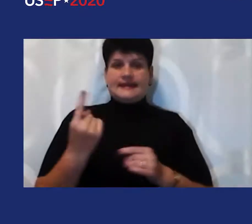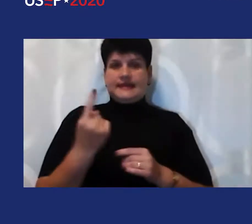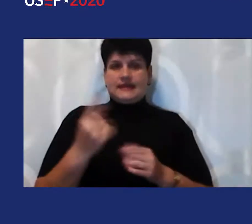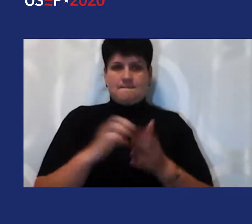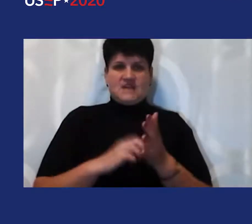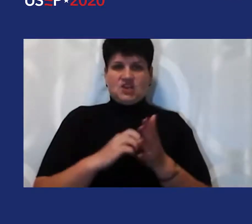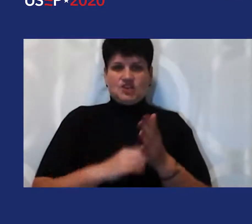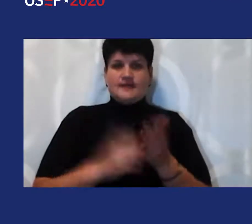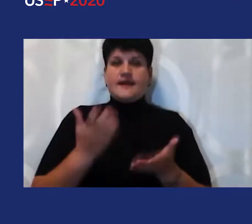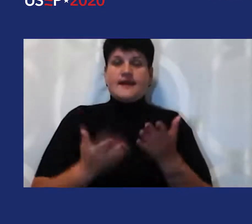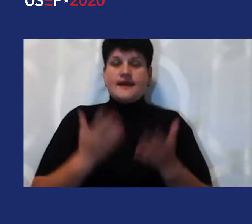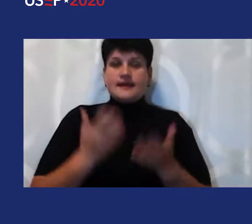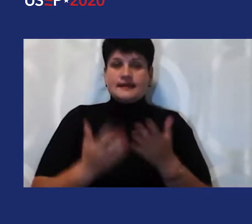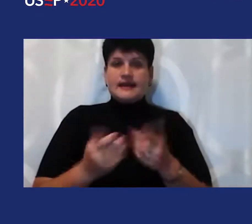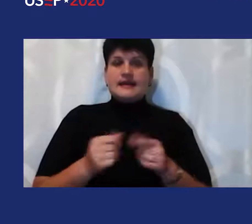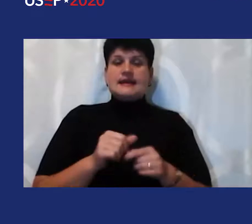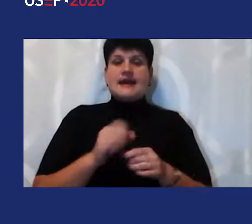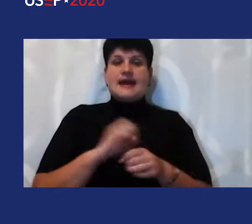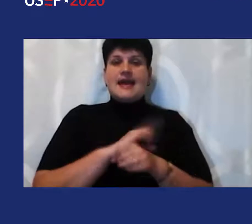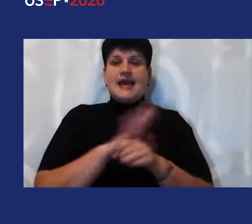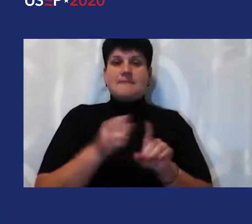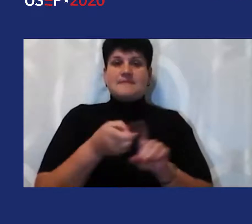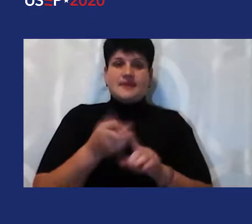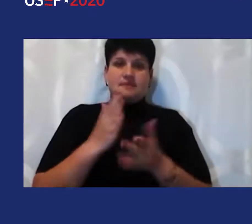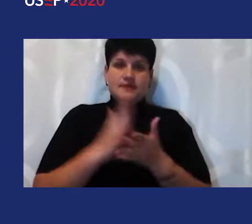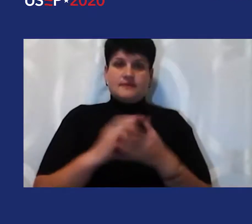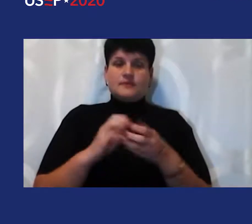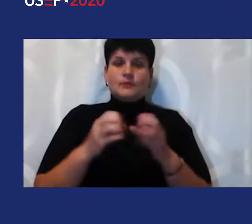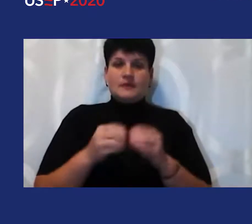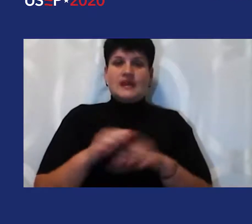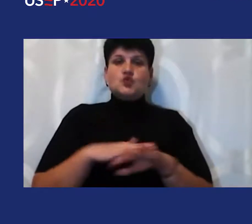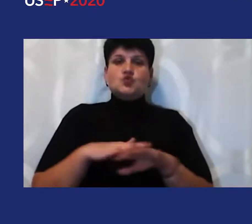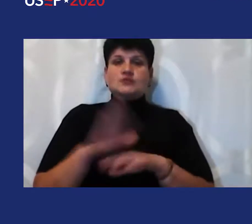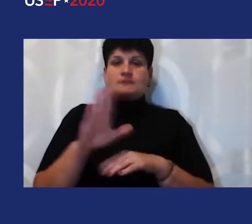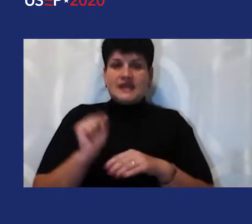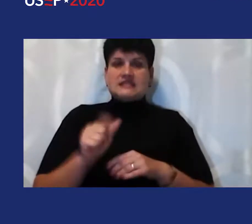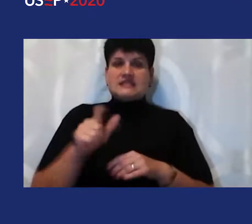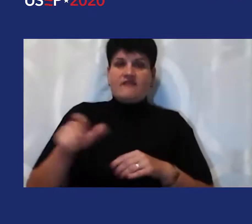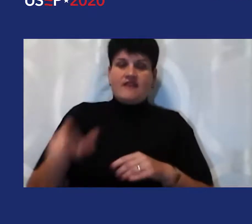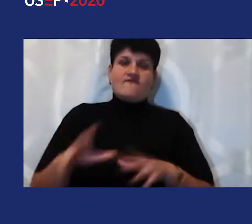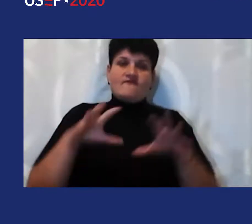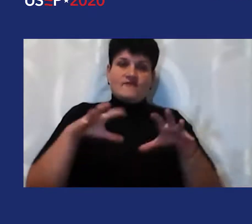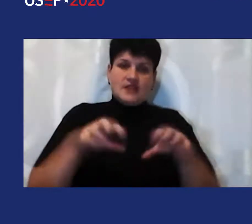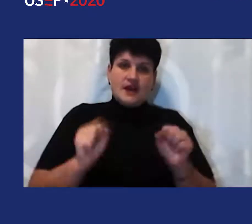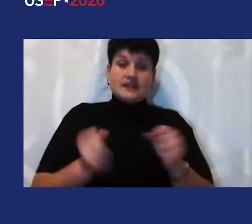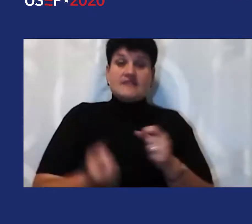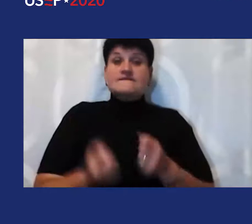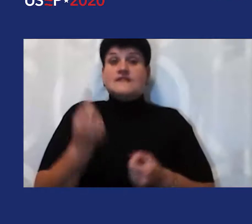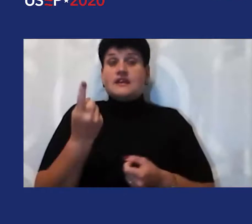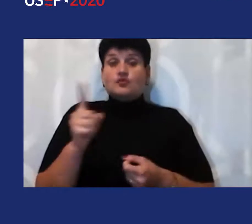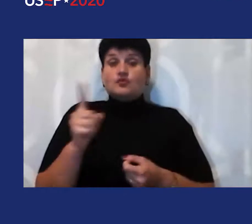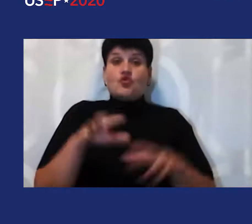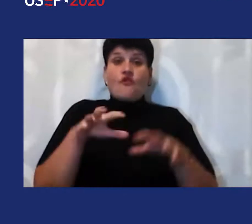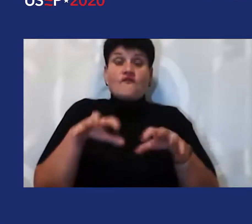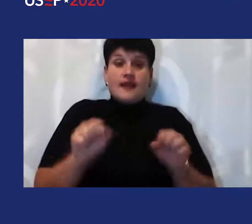стала викликом і для суспільства, і для влади. І виявилося, що влада не завжди And it has turned